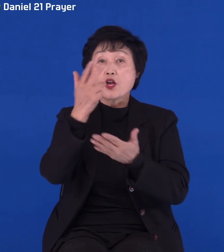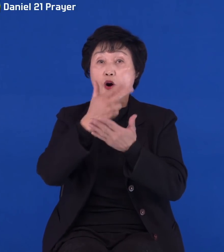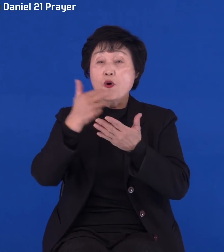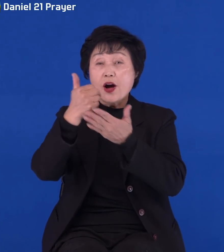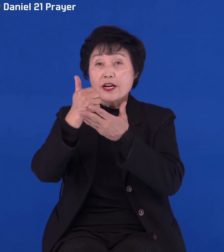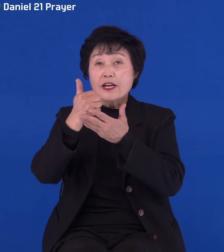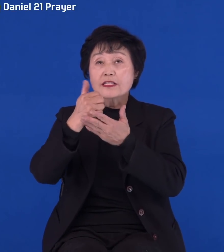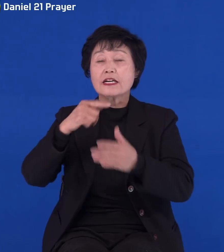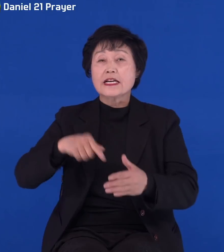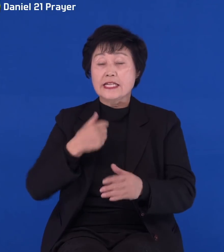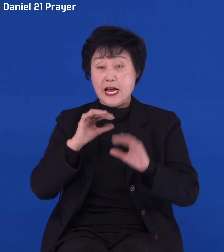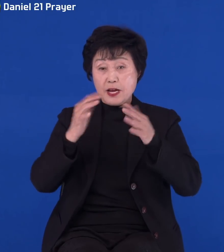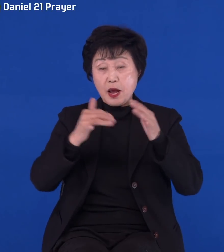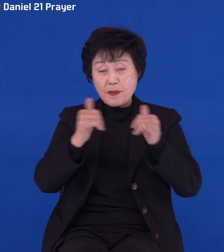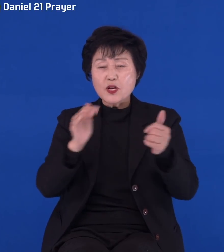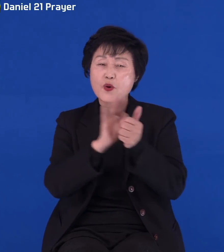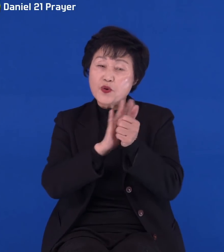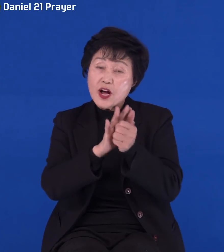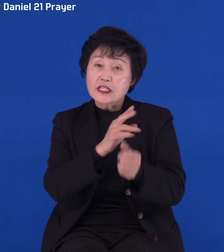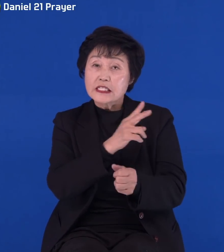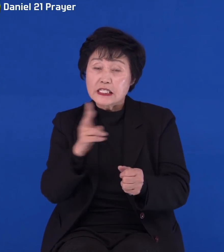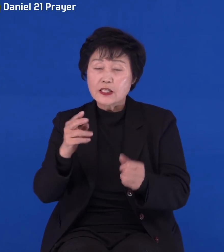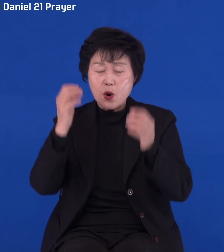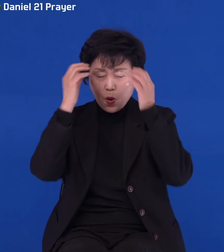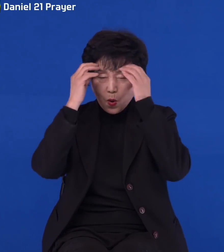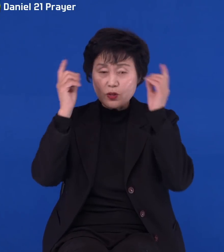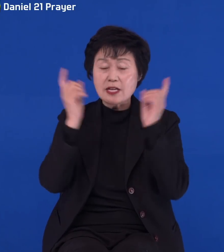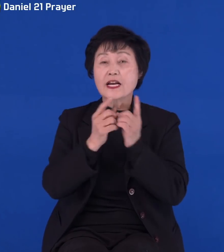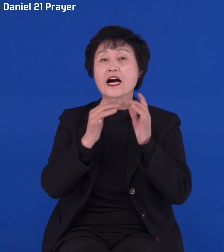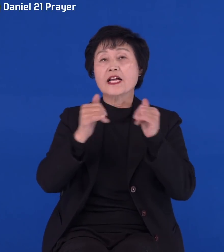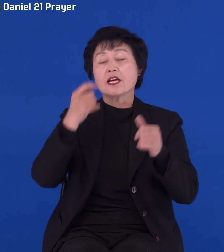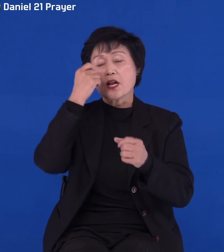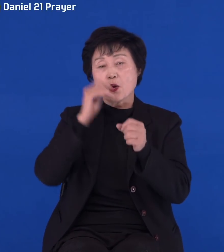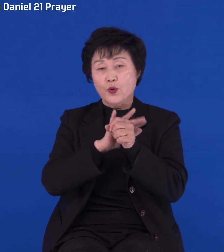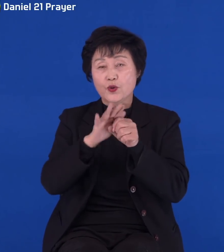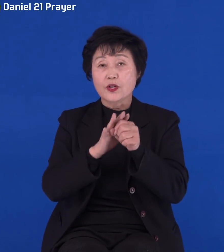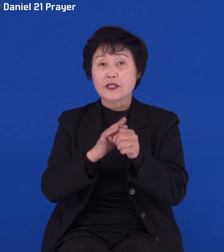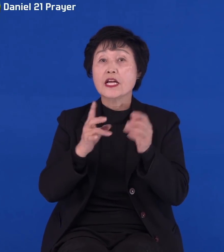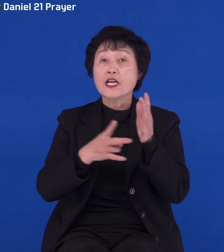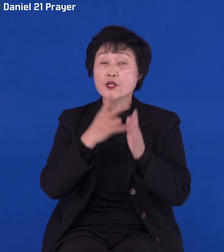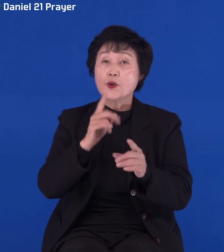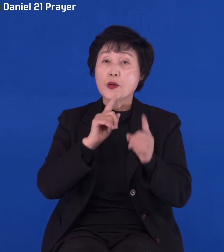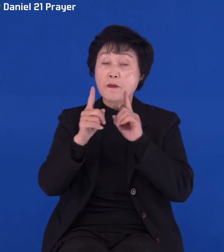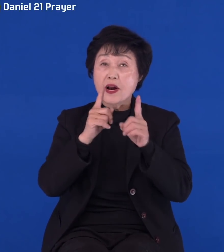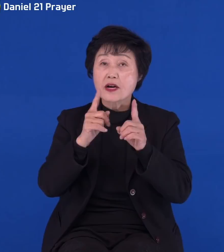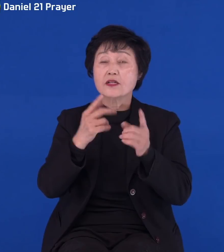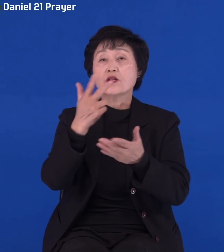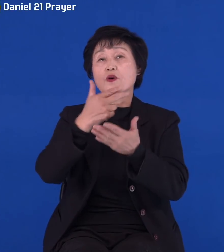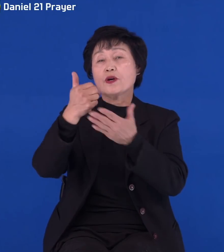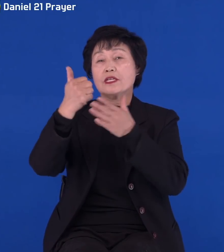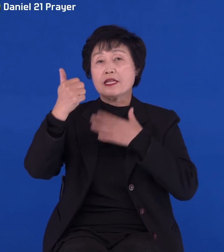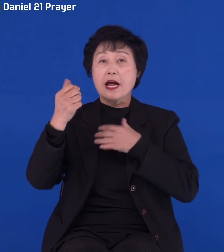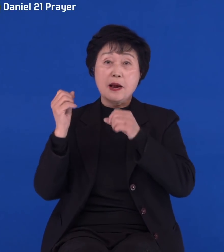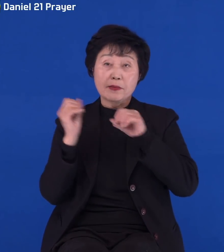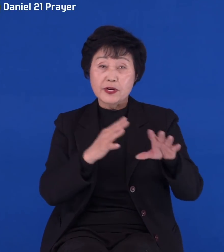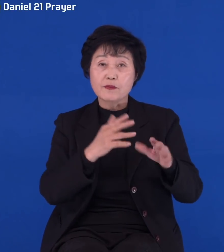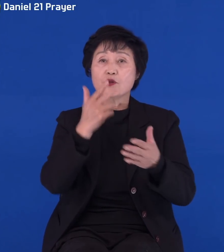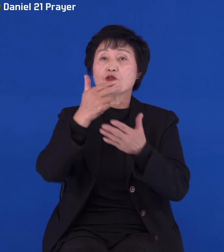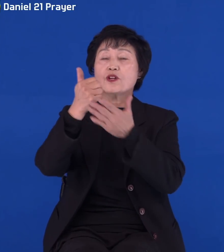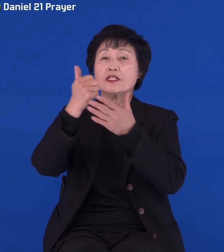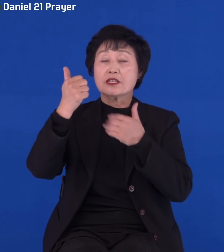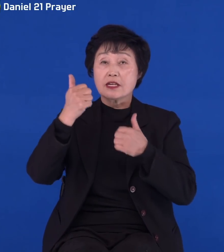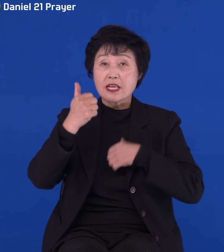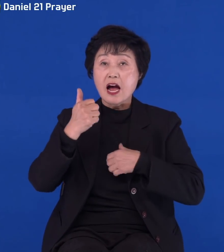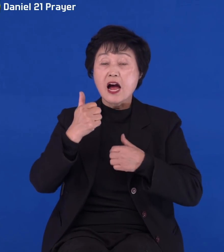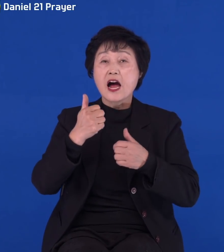백성을 위로하셨은즉 그의 고난당한 자를 긍휼히 여기실 겁니다. 오직 시온이 이르기를 여호와께서 나를 버리시며 주께서 나를 잊으셨다